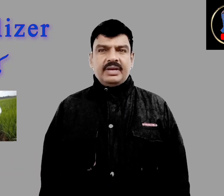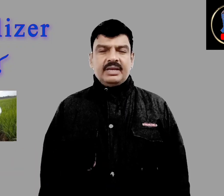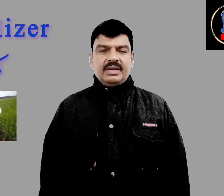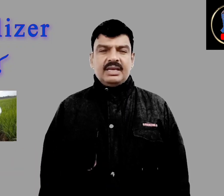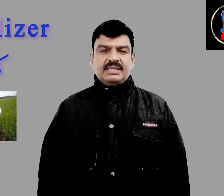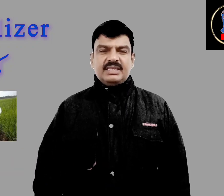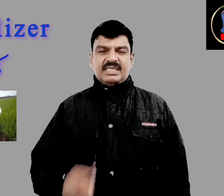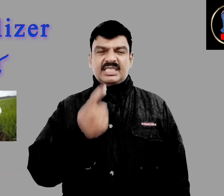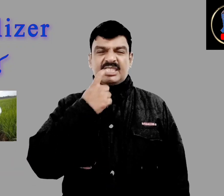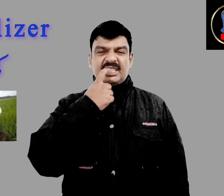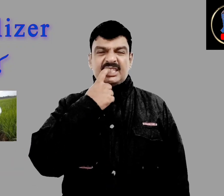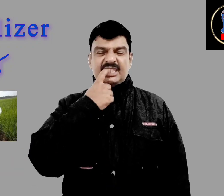फर्टिलाइजर।